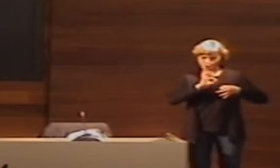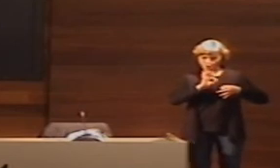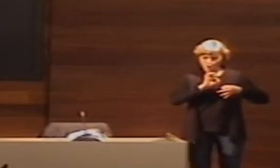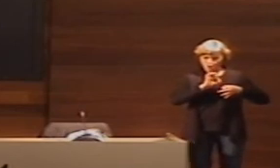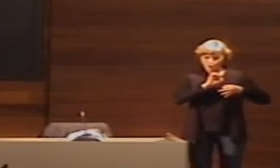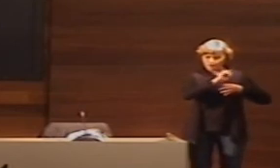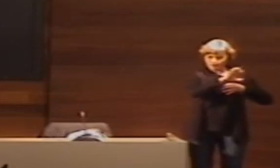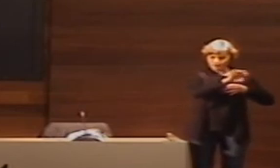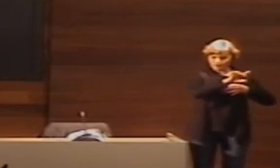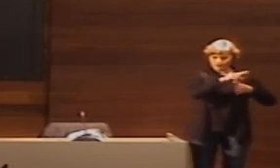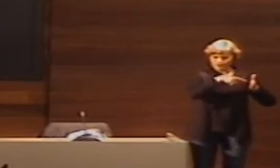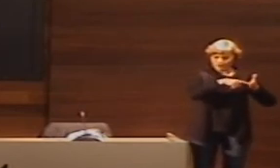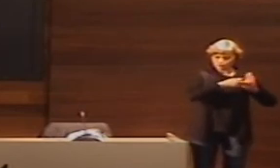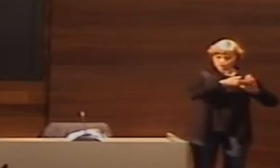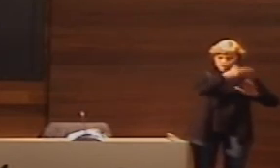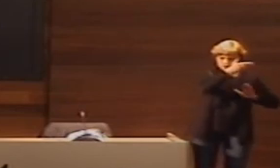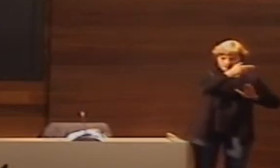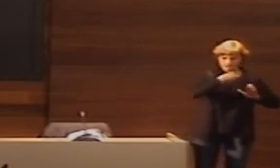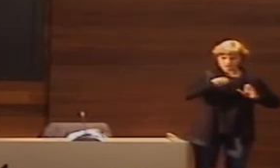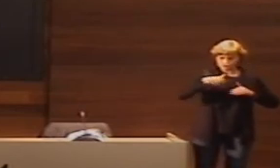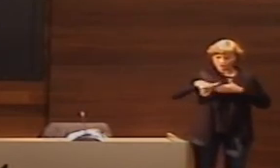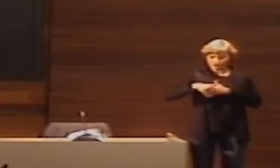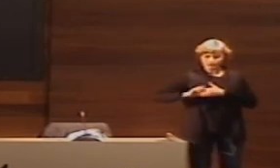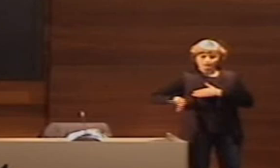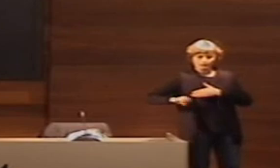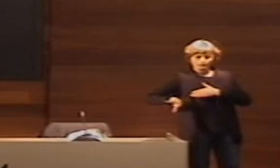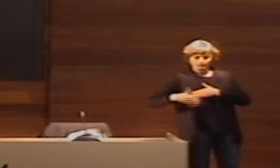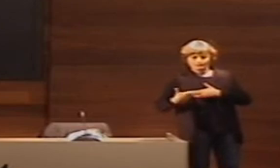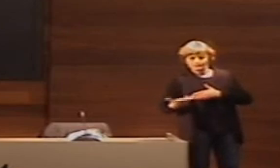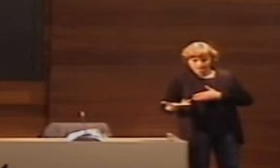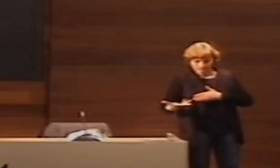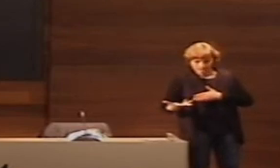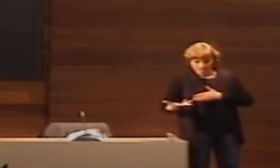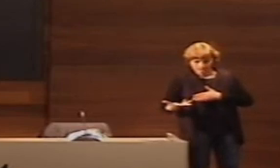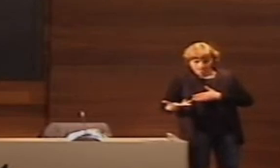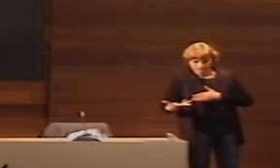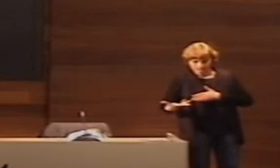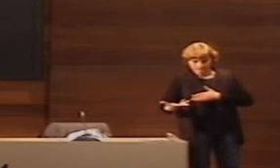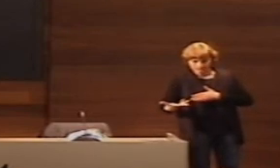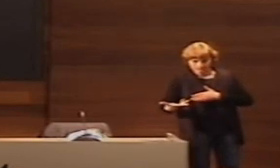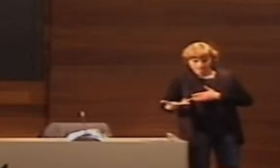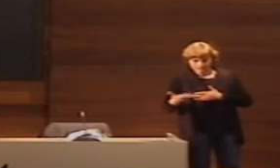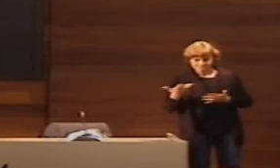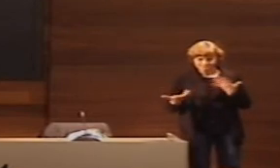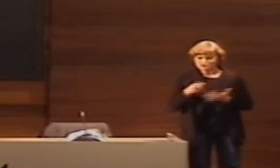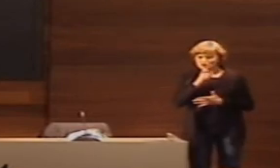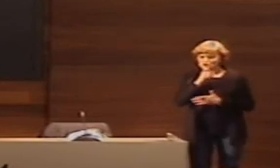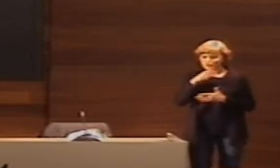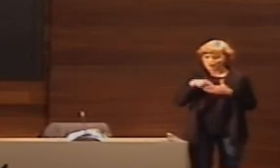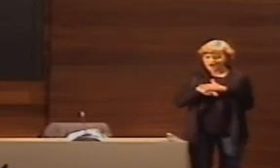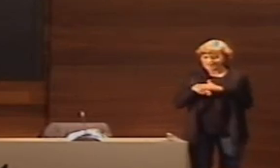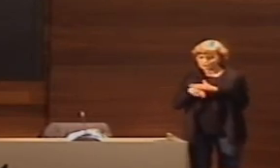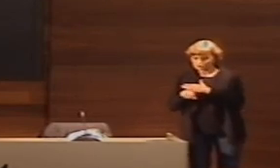energética, y eso también es es injusto porque justamente en las papeleras una gran parte corresponde a envases y a mi modo de